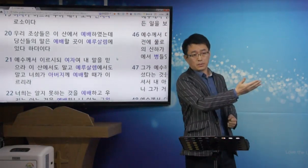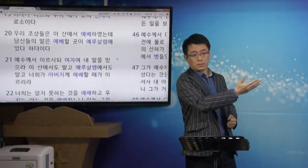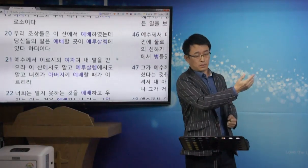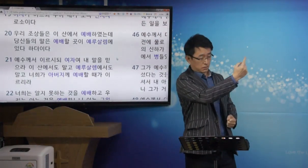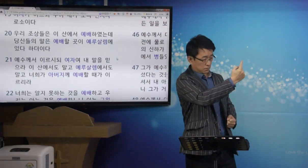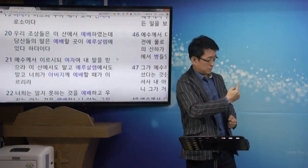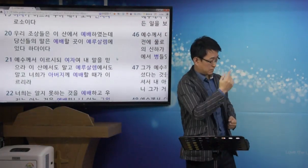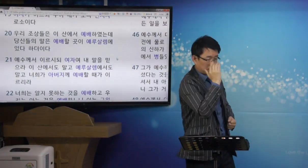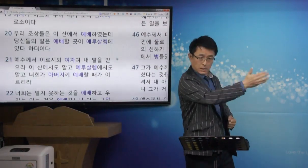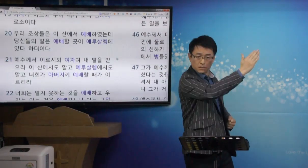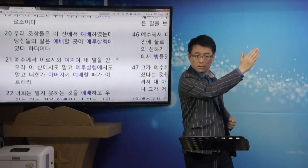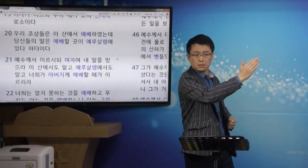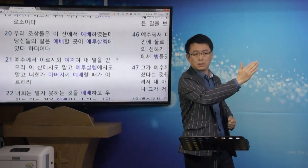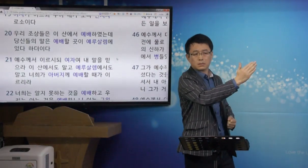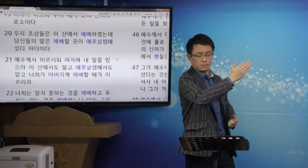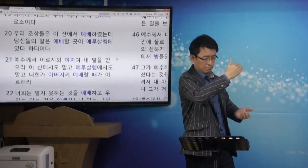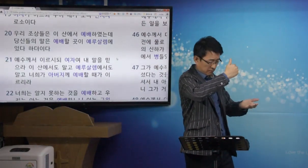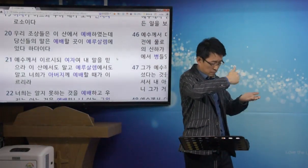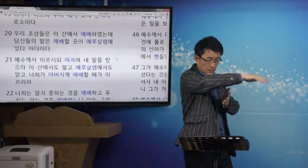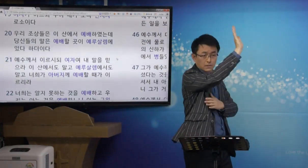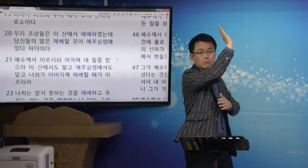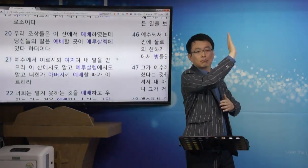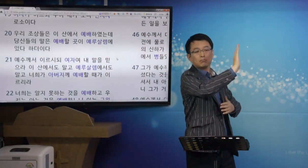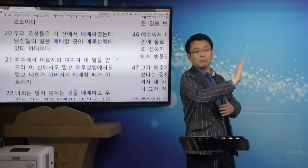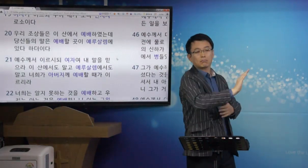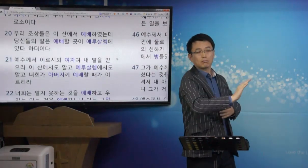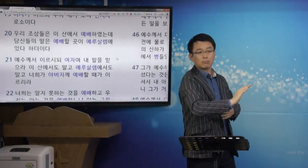없다. 오지 마라. 그들을 쫓아냈죠.